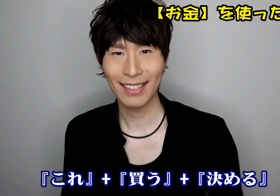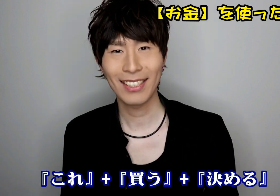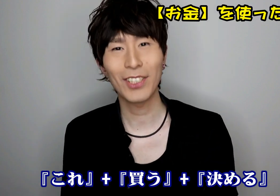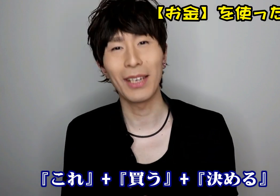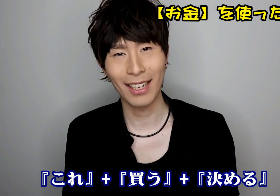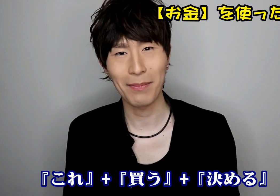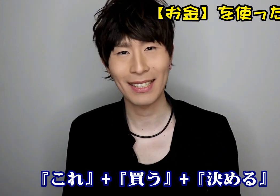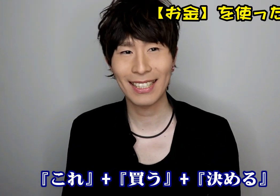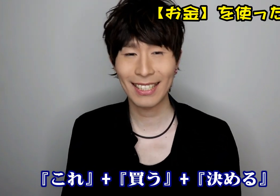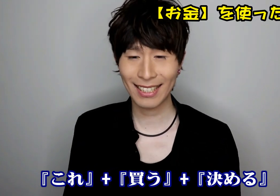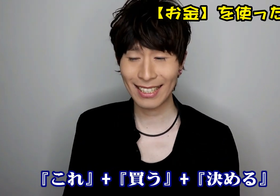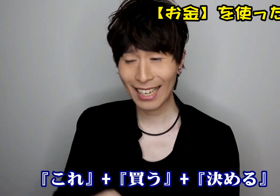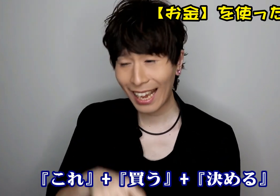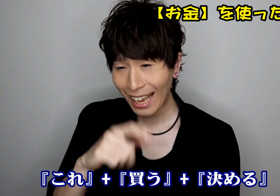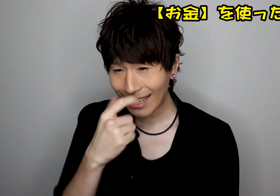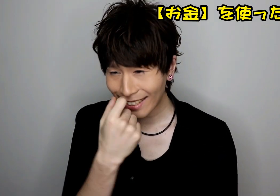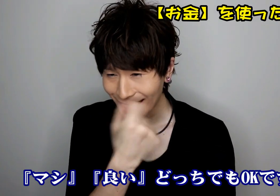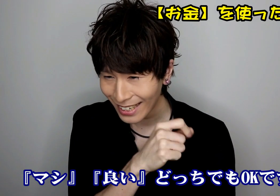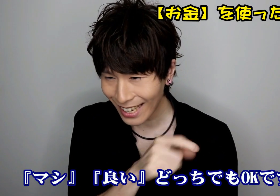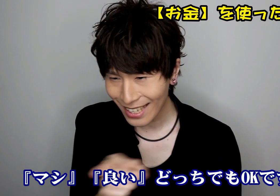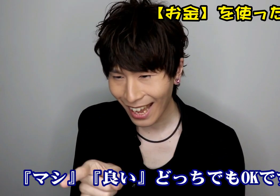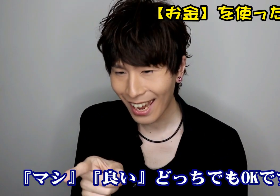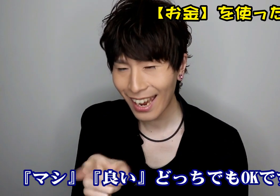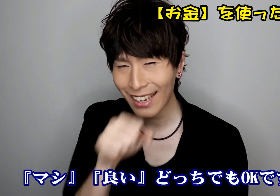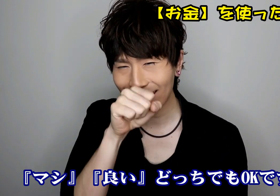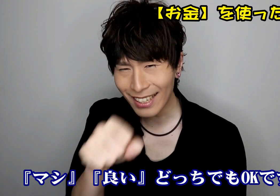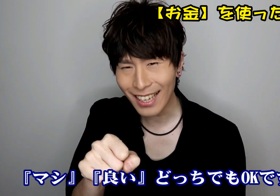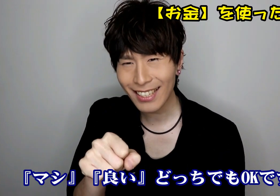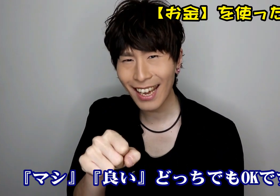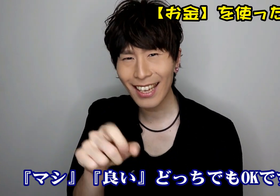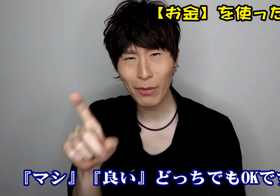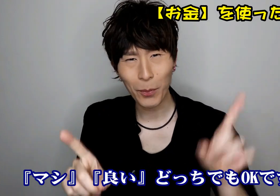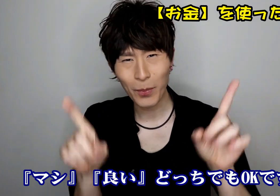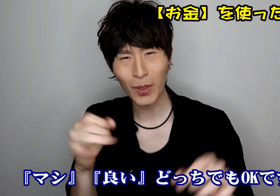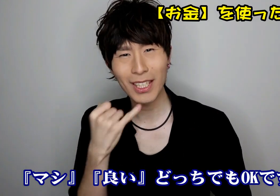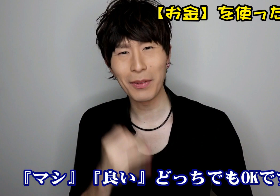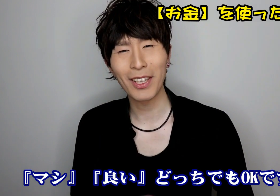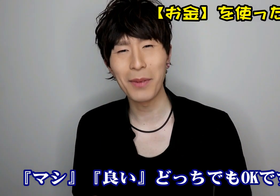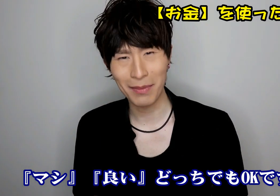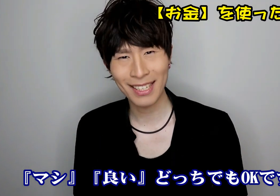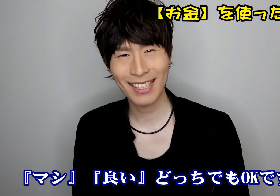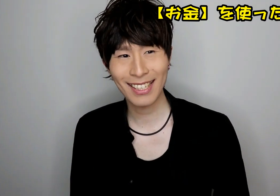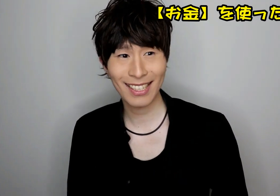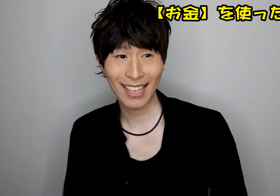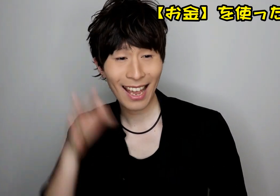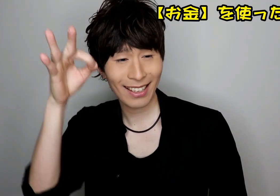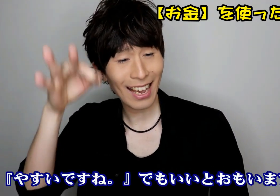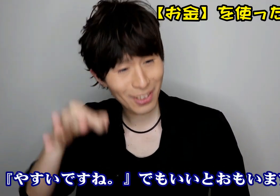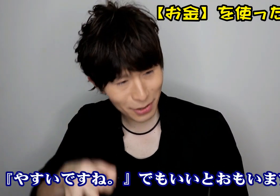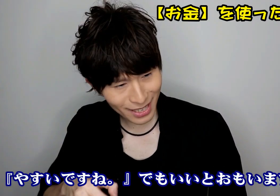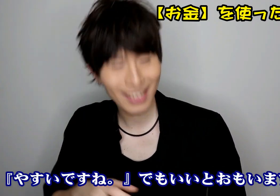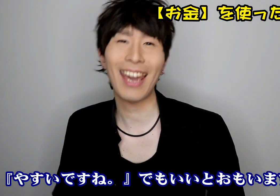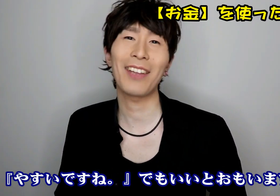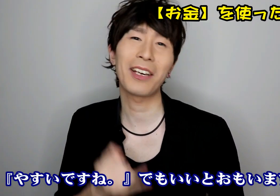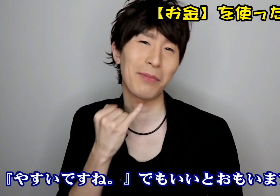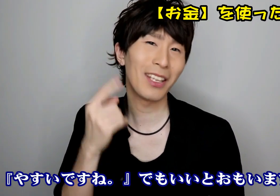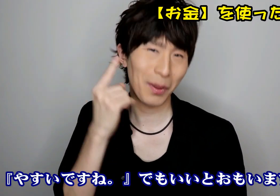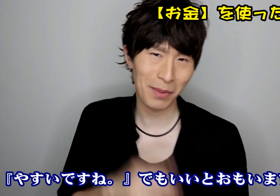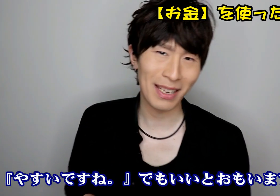手話になります。いいですね、いいですね、でもどっちでもいいと思います。安いですねとかでもいいと思います